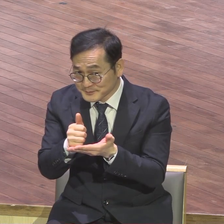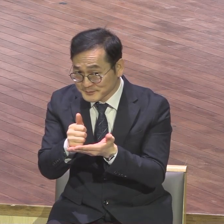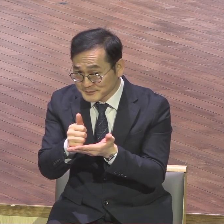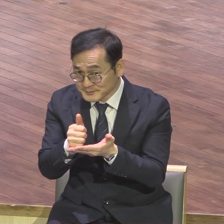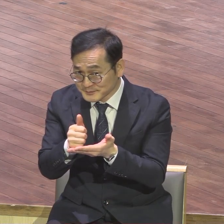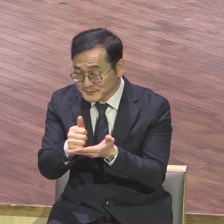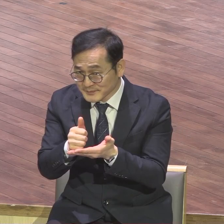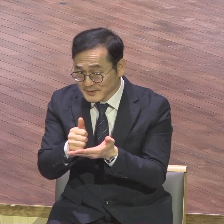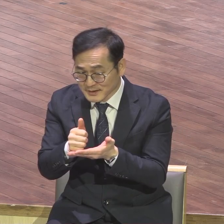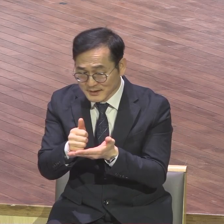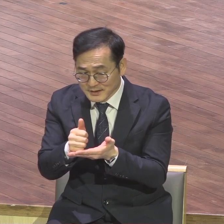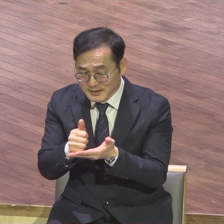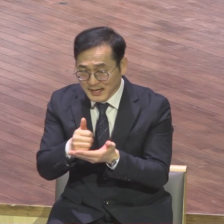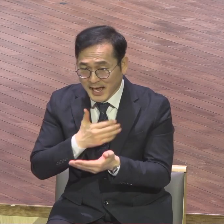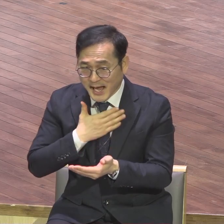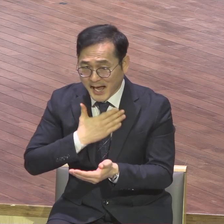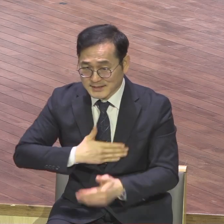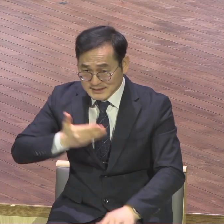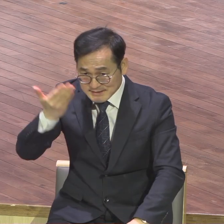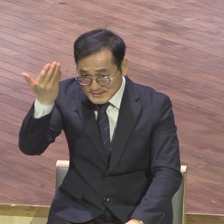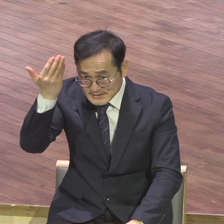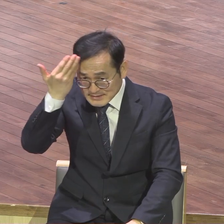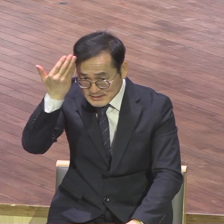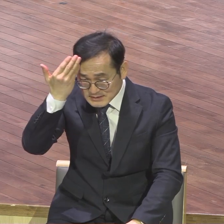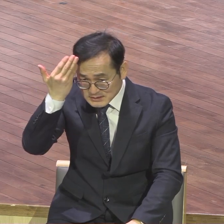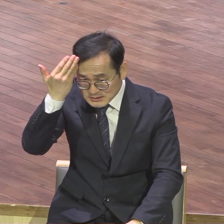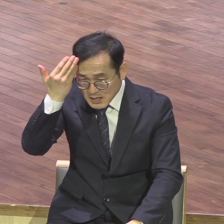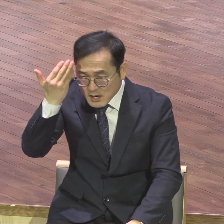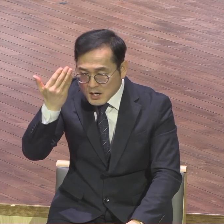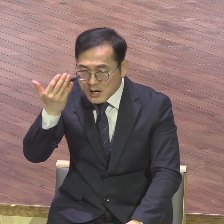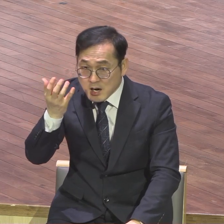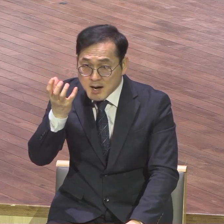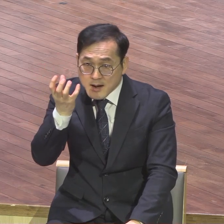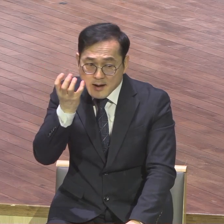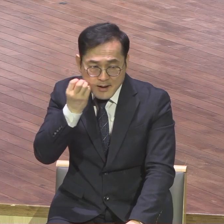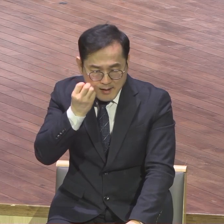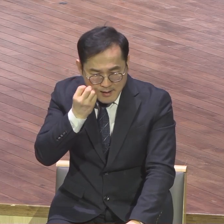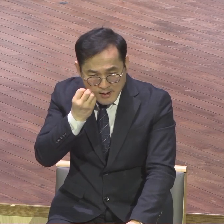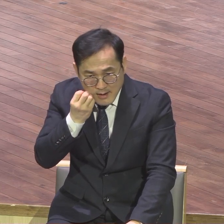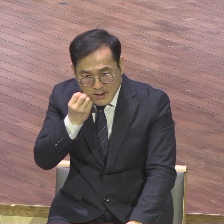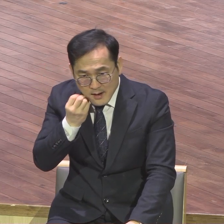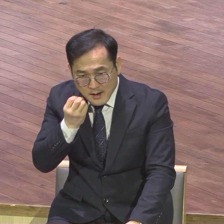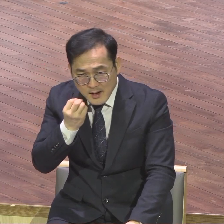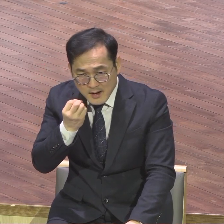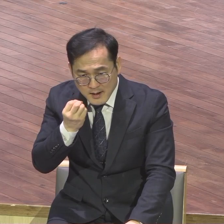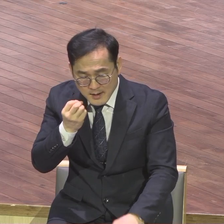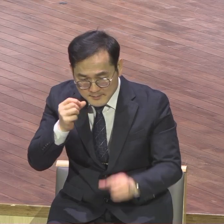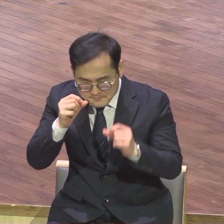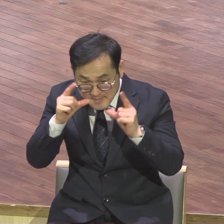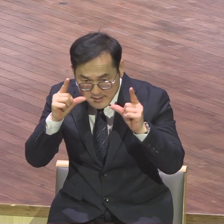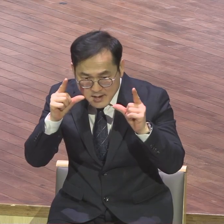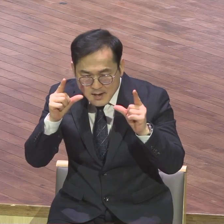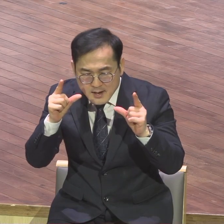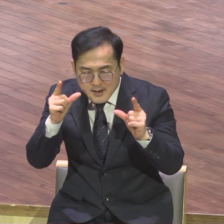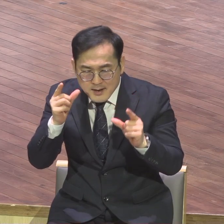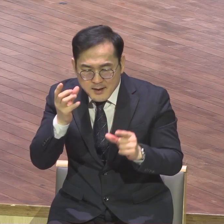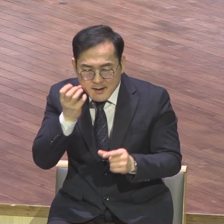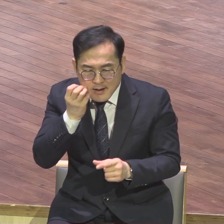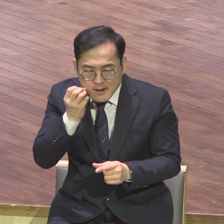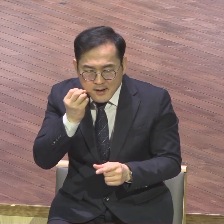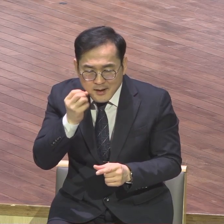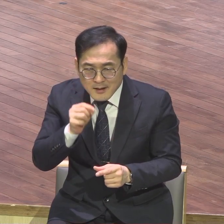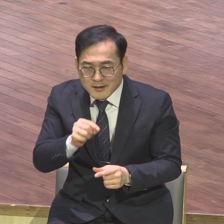하나님을 아는 지식의 경이로움과 영광과 기쁨을 누리는 삶이 무엇인지 답을 주고